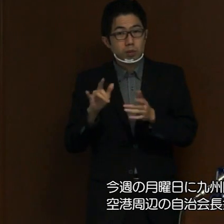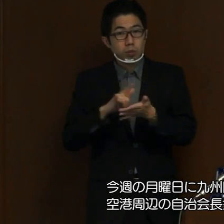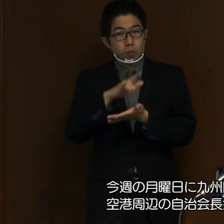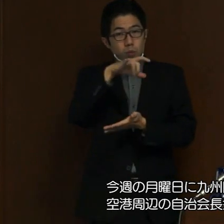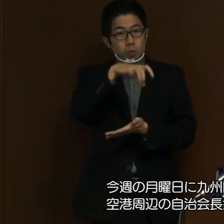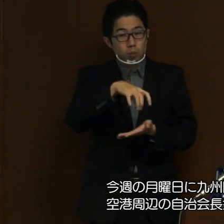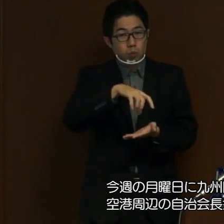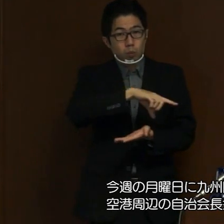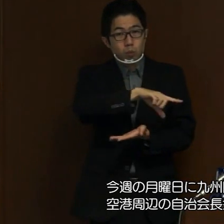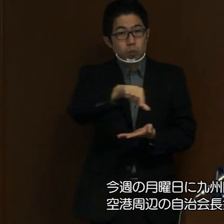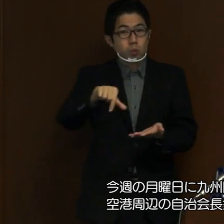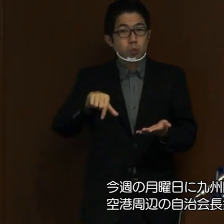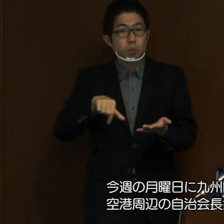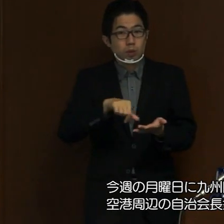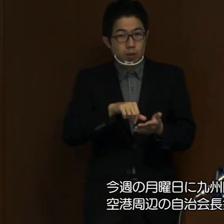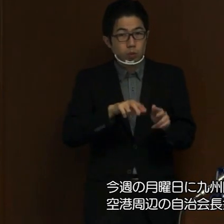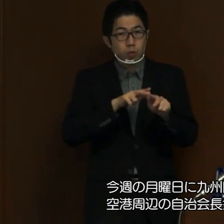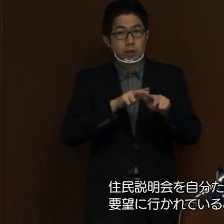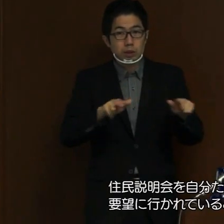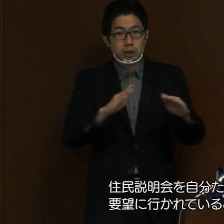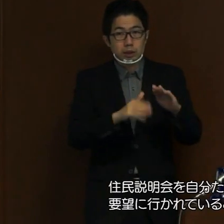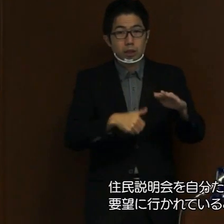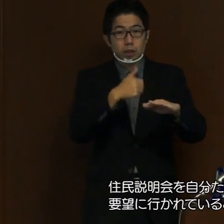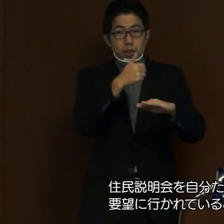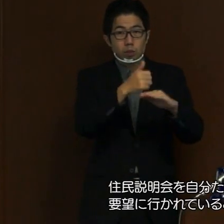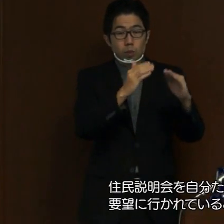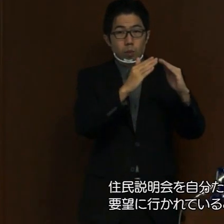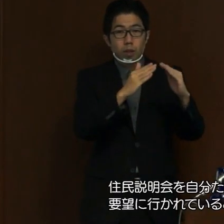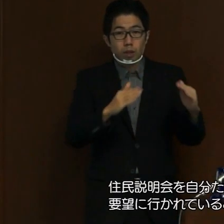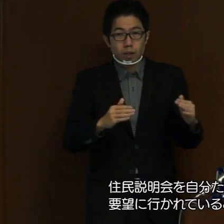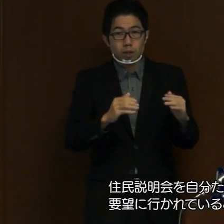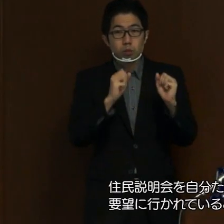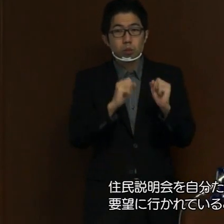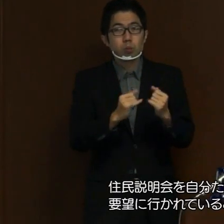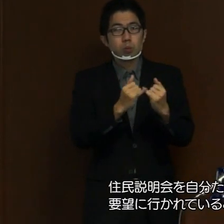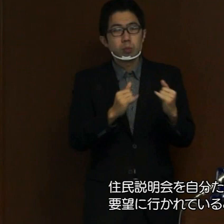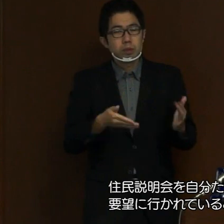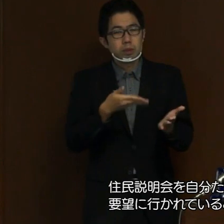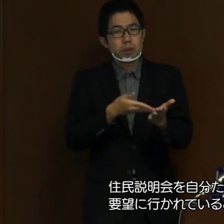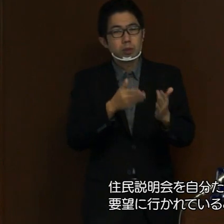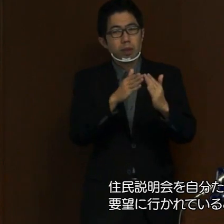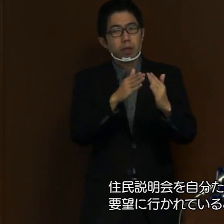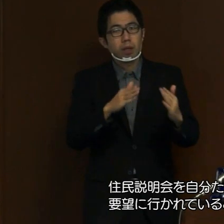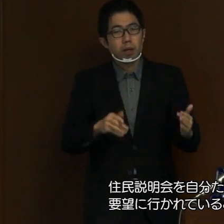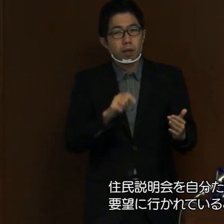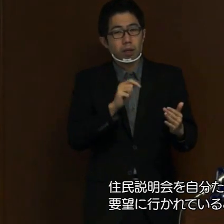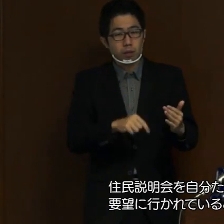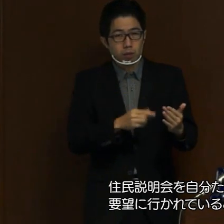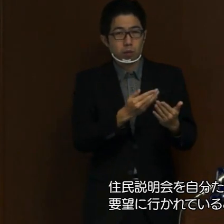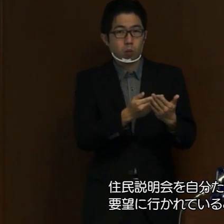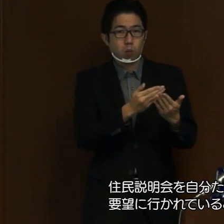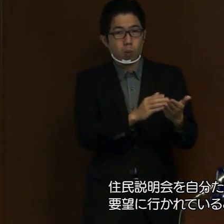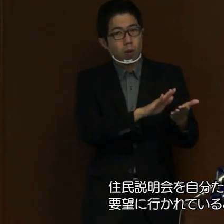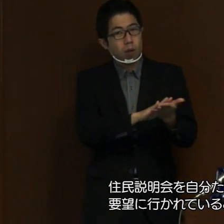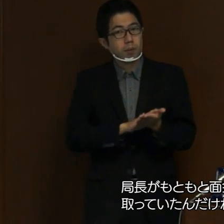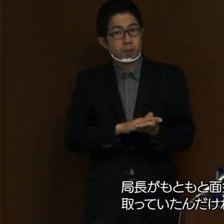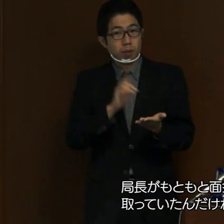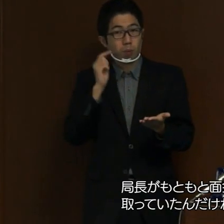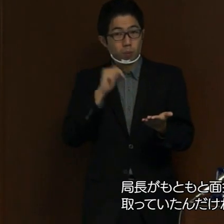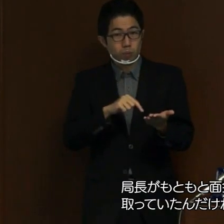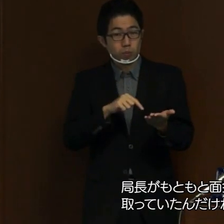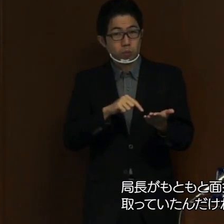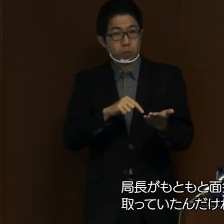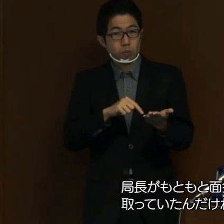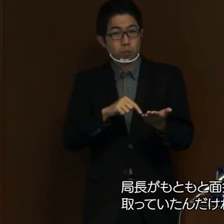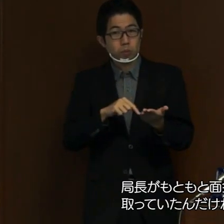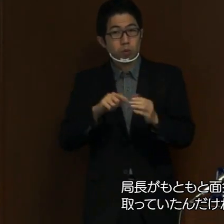自治会長会の会長さんたちが、住民説明会を自分たちにもということで要望に行かれていると思うんですが、局